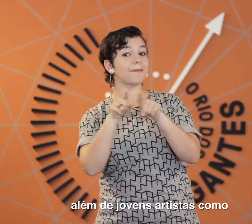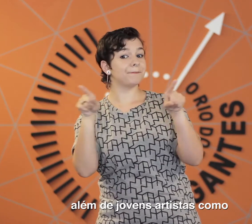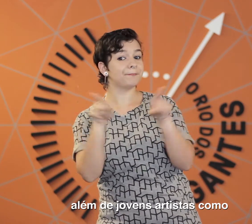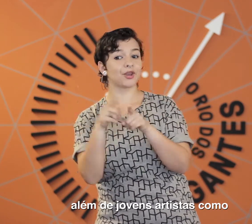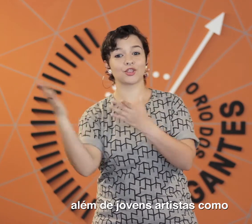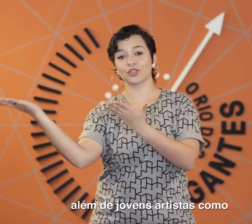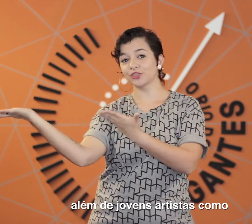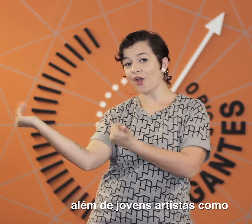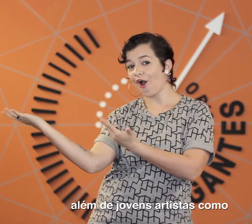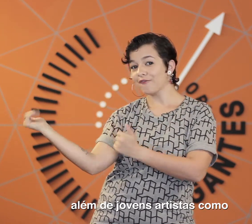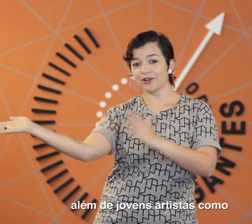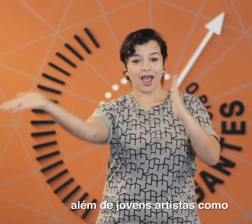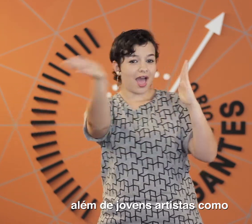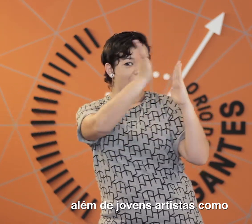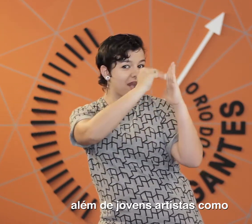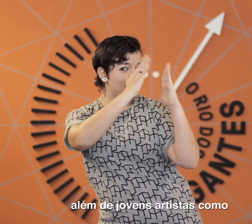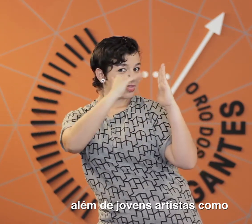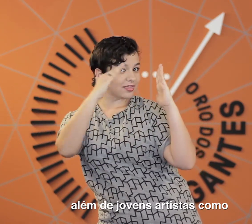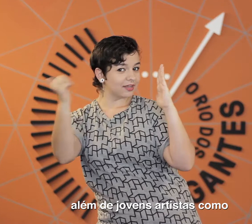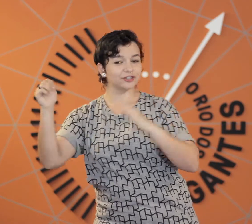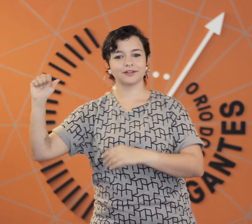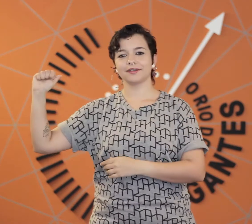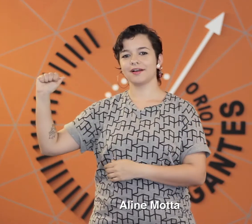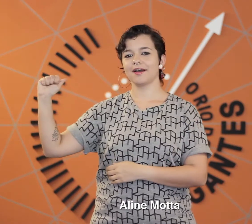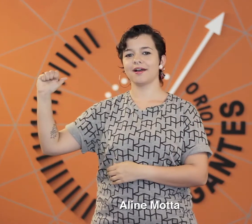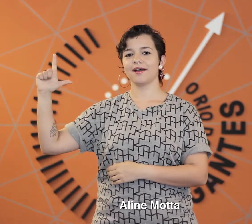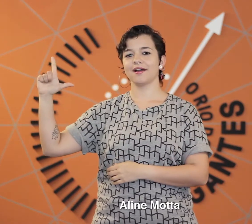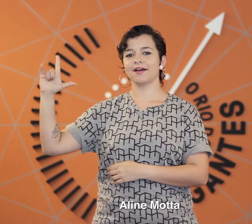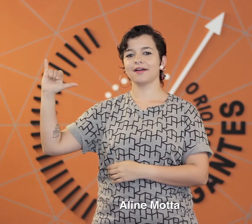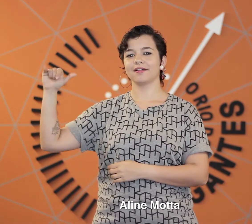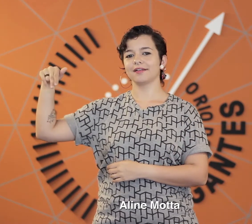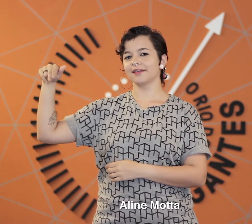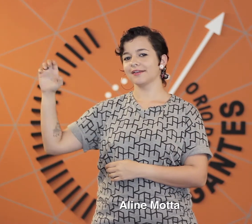além de jovens artistas como Aline Mota